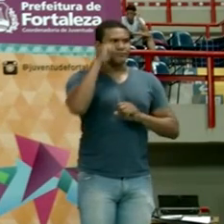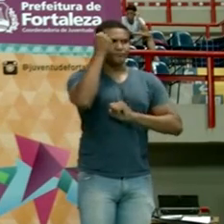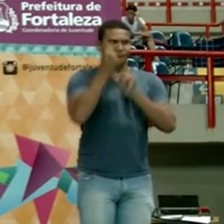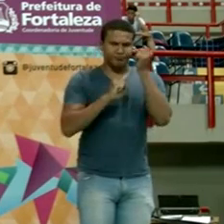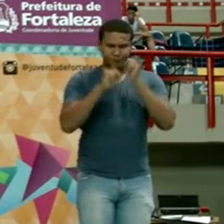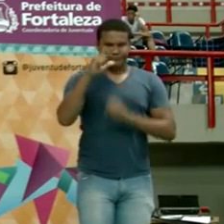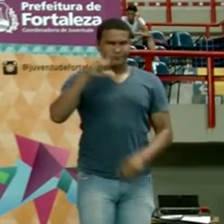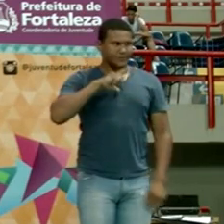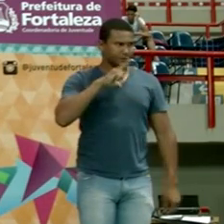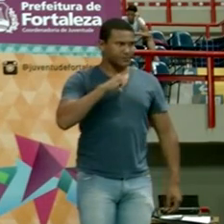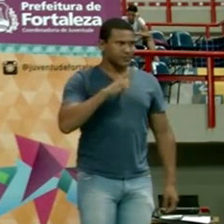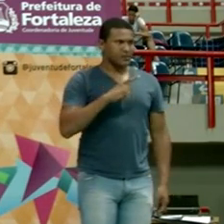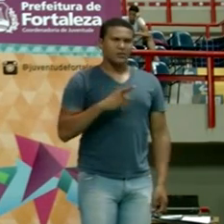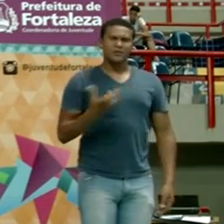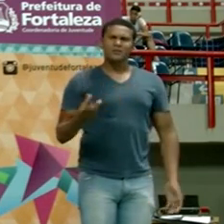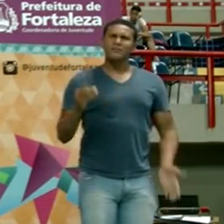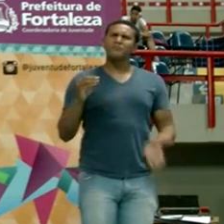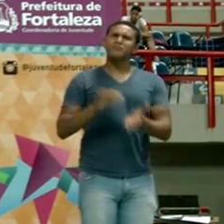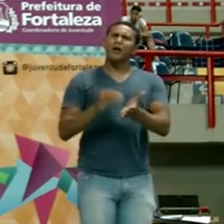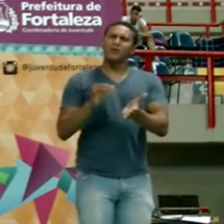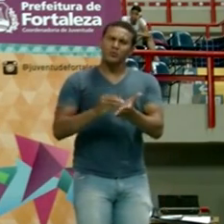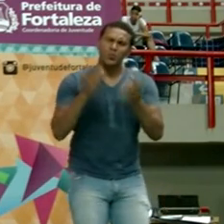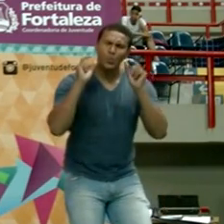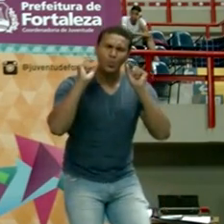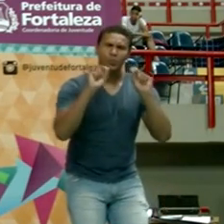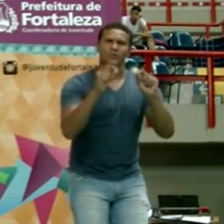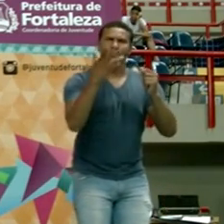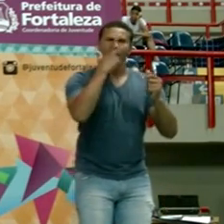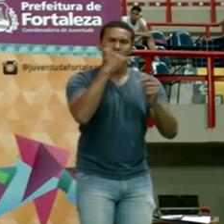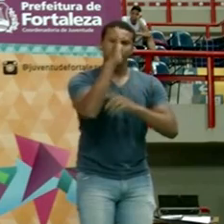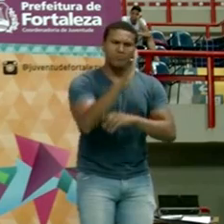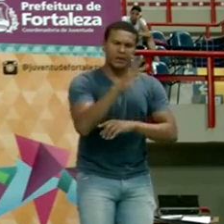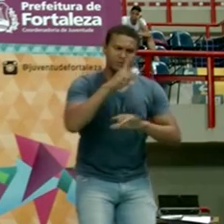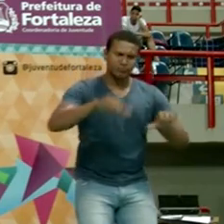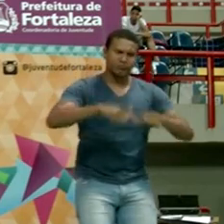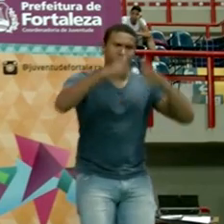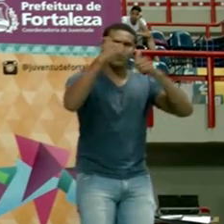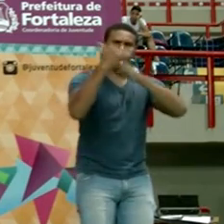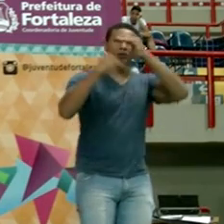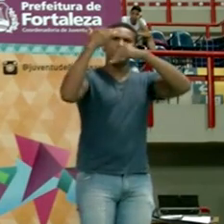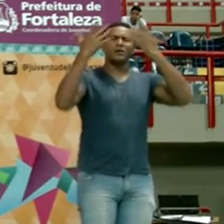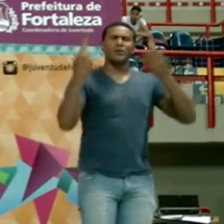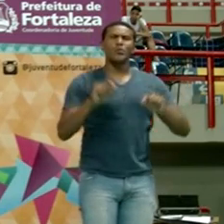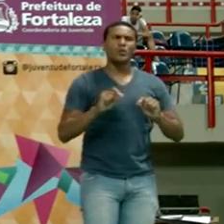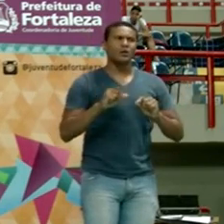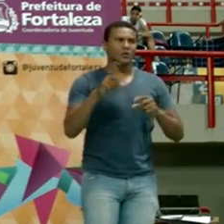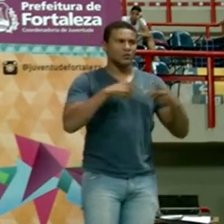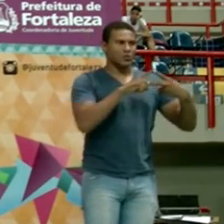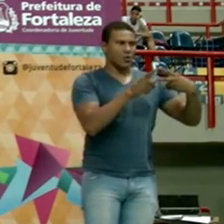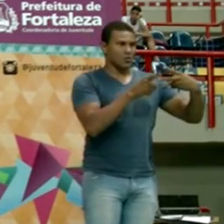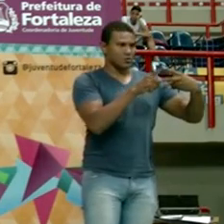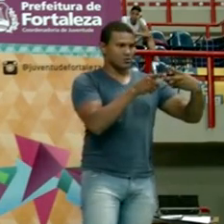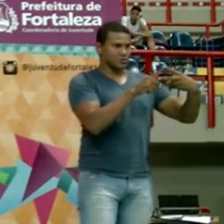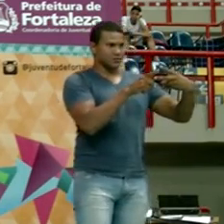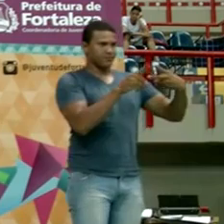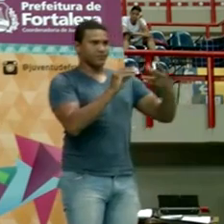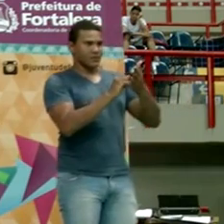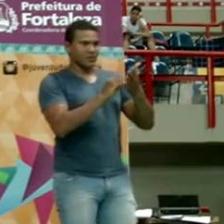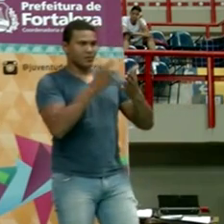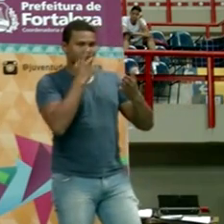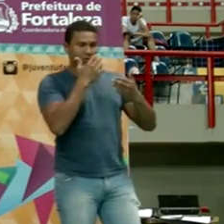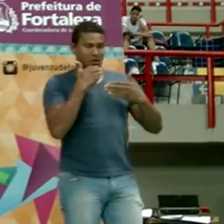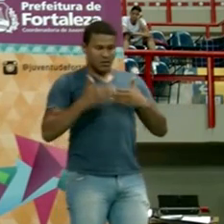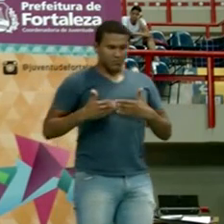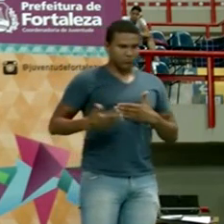industrializado. O que é que falta para esse país ser desenvolvido? Duas coisas. Primeiro,